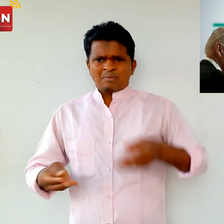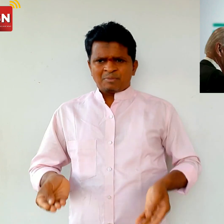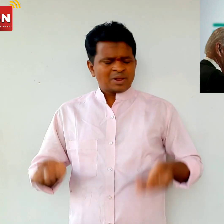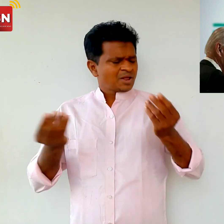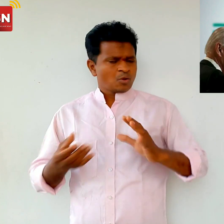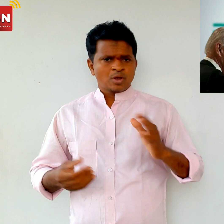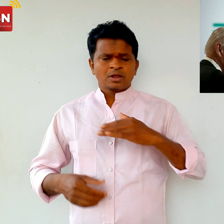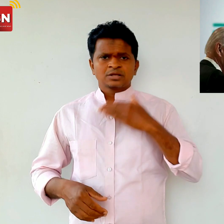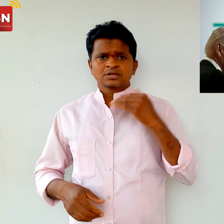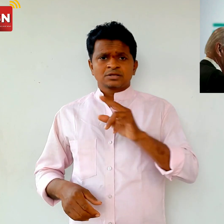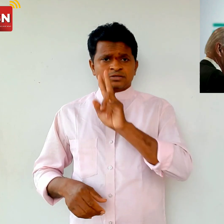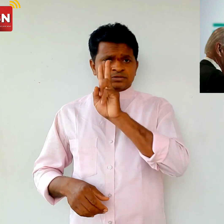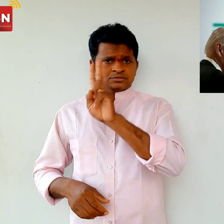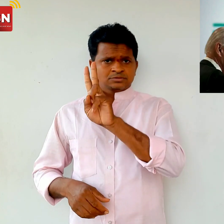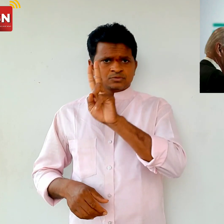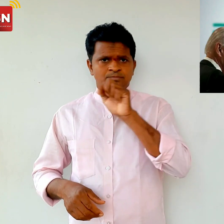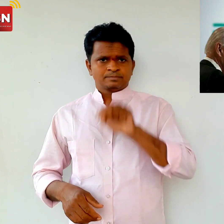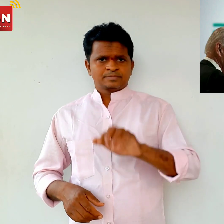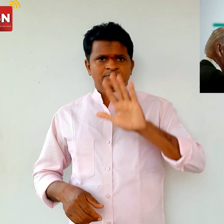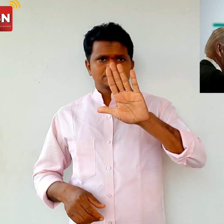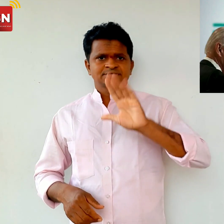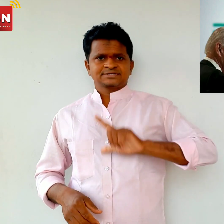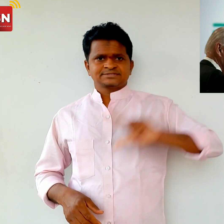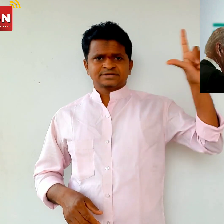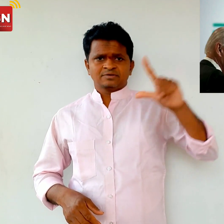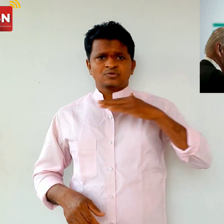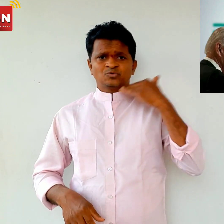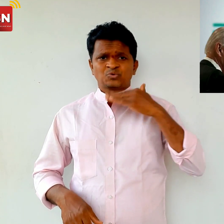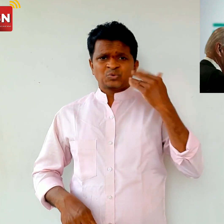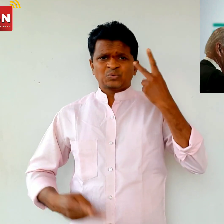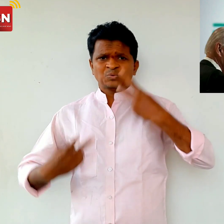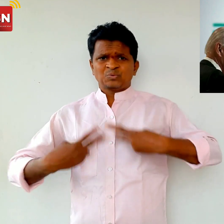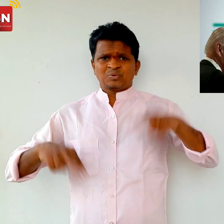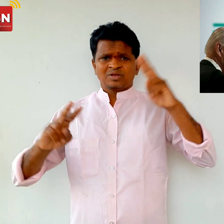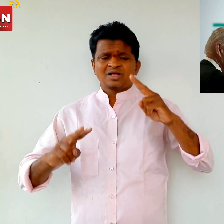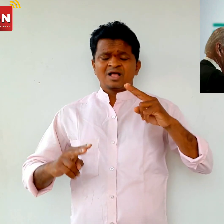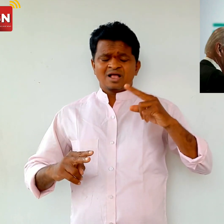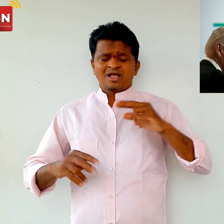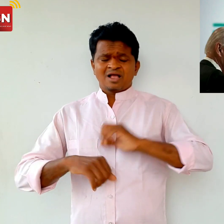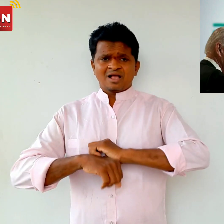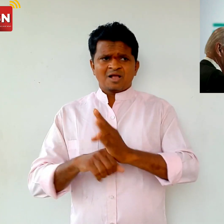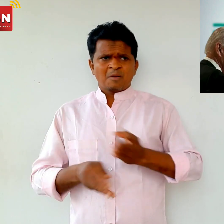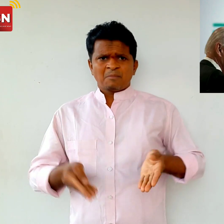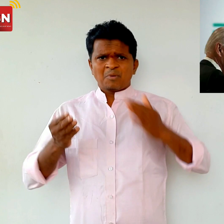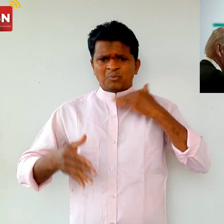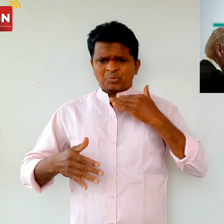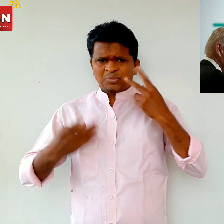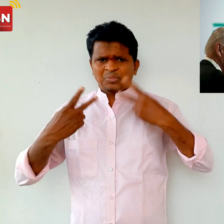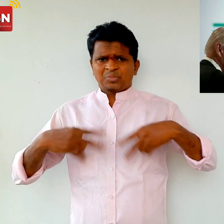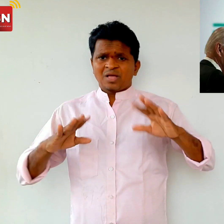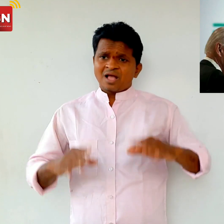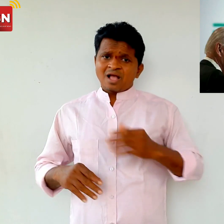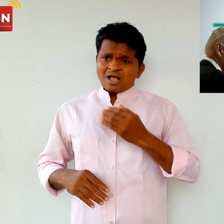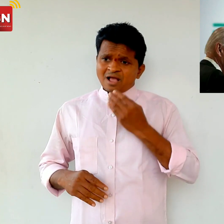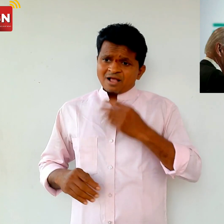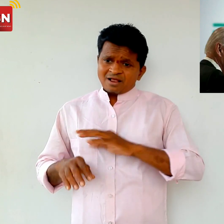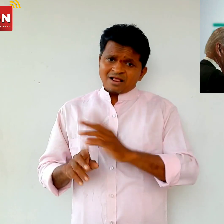నశించుకున్నాడు. కారణ మాట ఆలోచించి నీవు కనుక ఇతరులకు కట్టక అన్యాయముగా